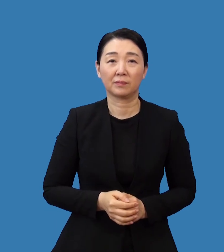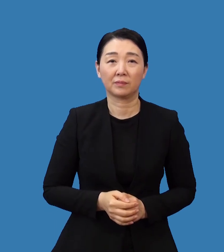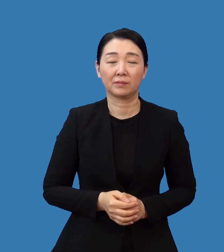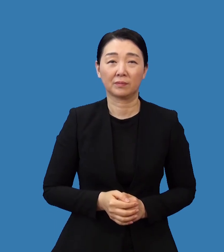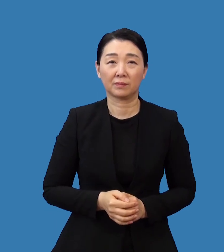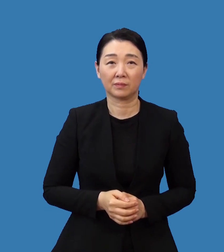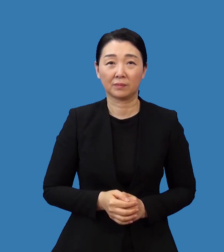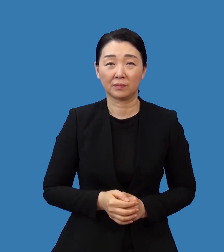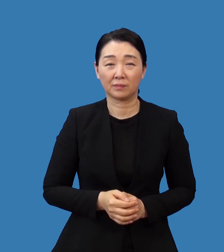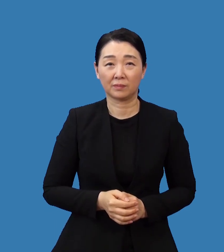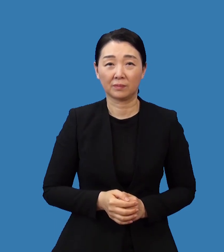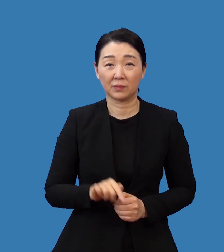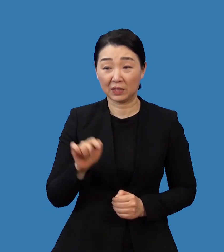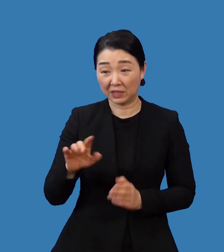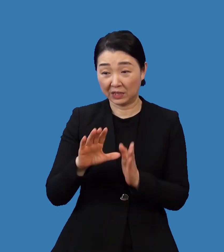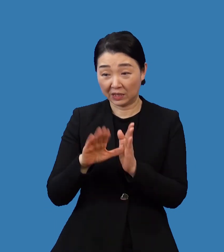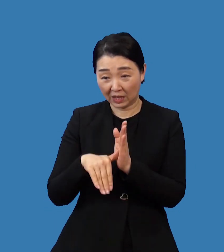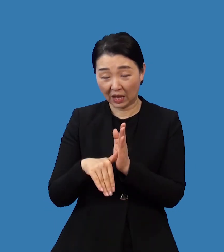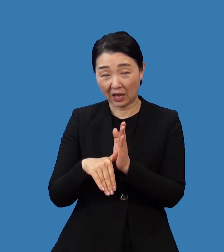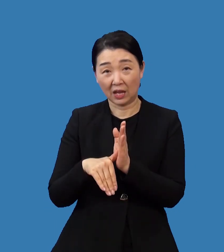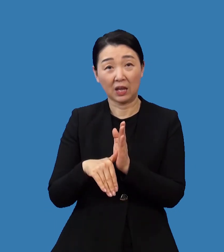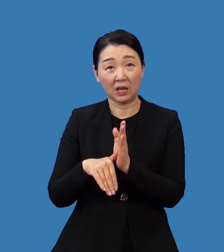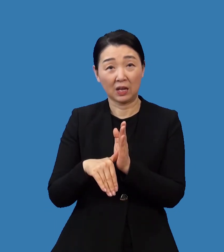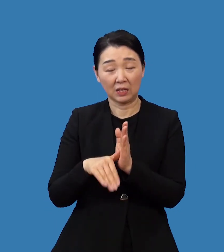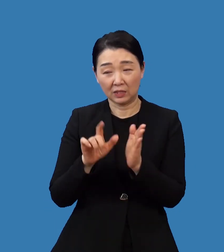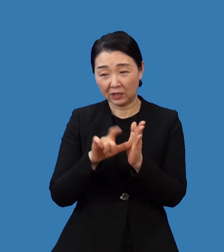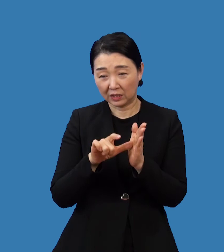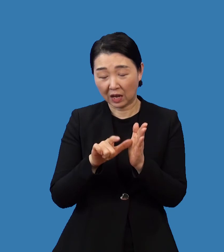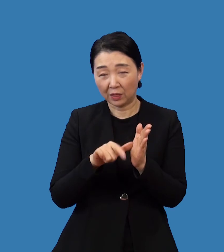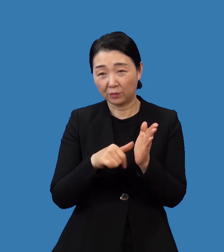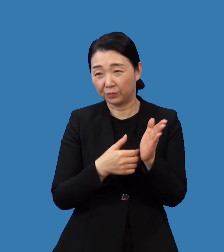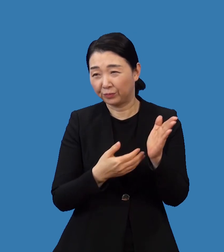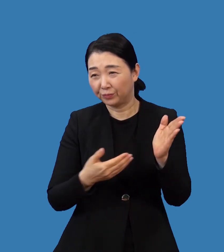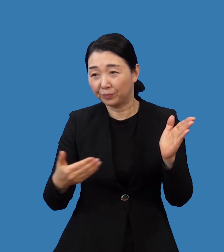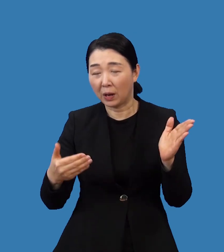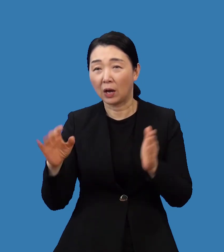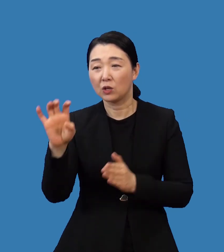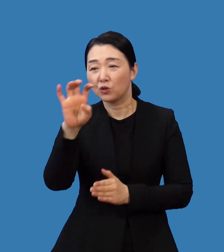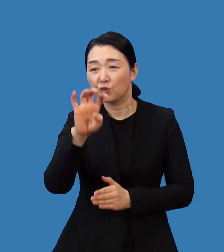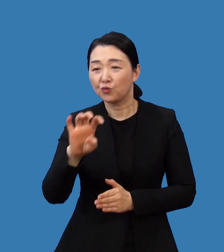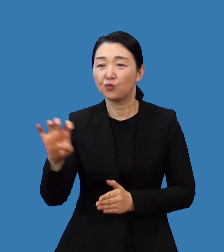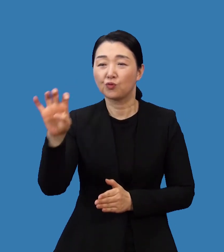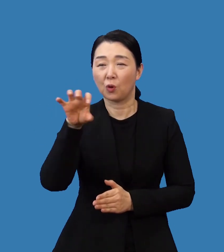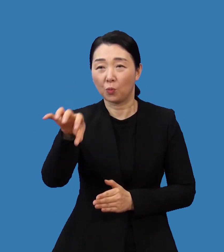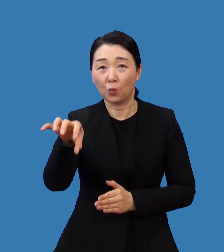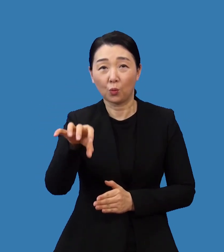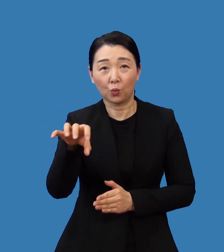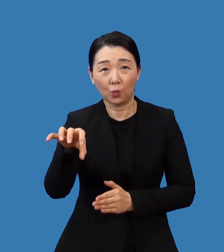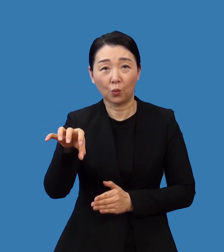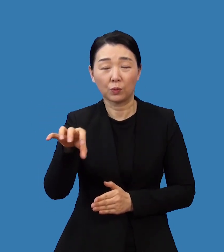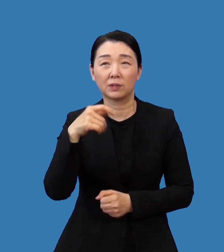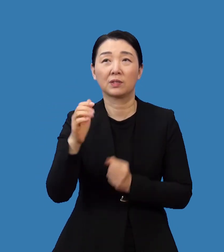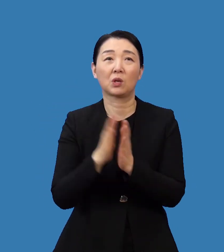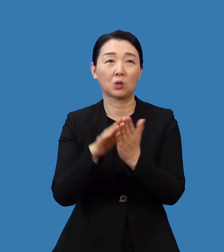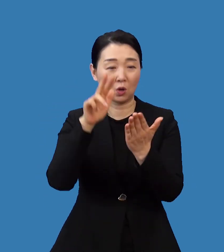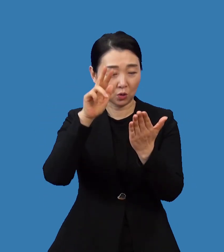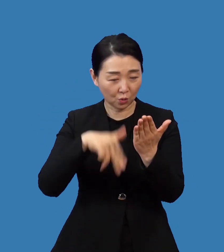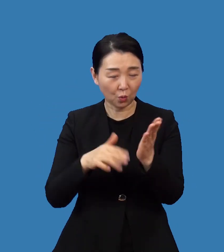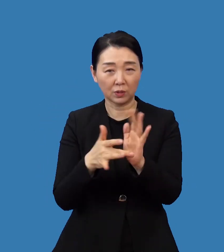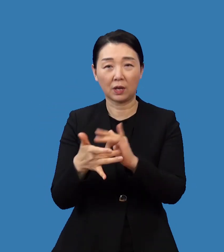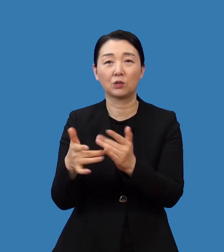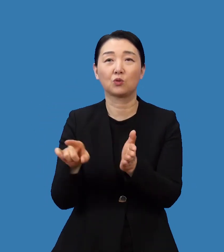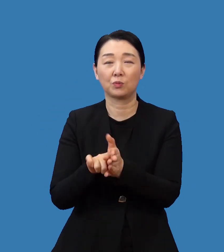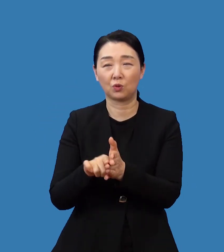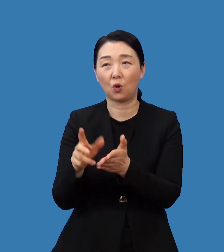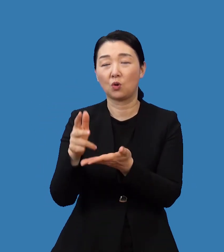그 당시에 그 후에 상당한 시간 동안 유럽 지역에서 수많은 사람들이 이 성경을 읽고 예수 믿고